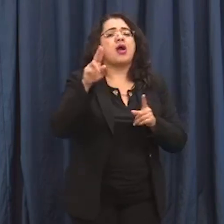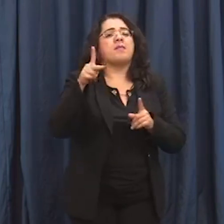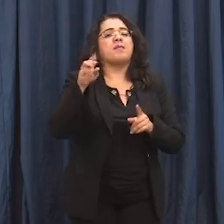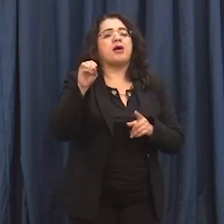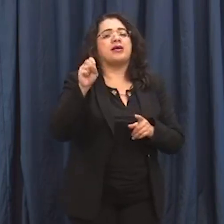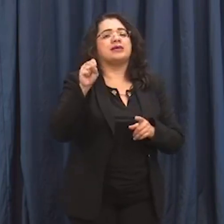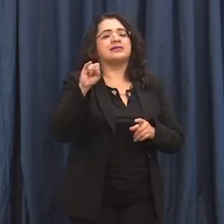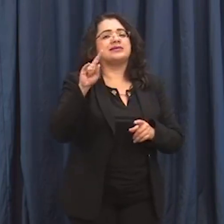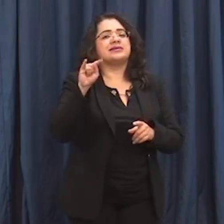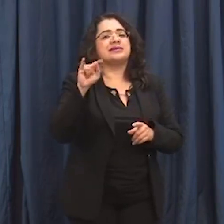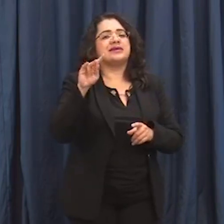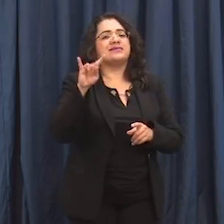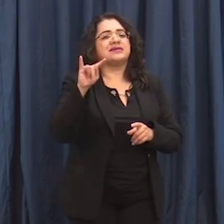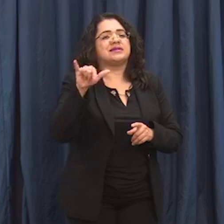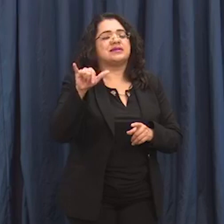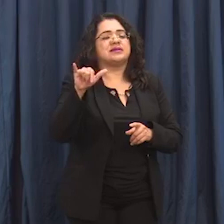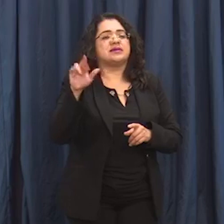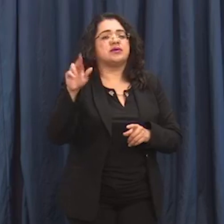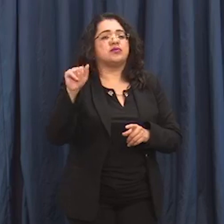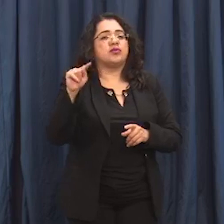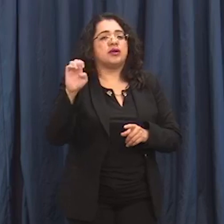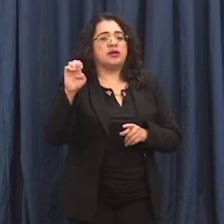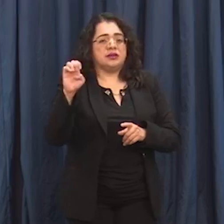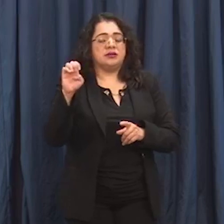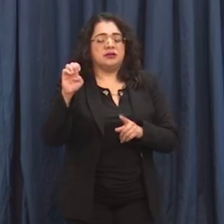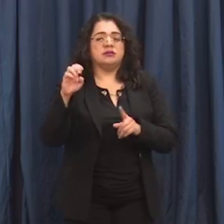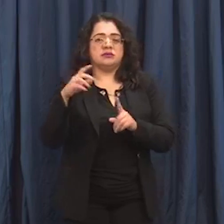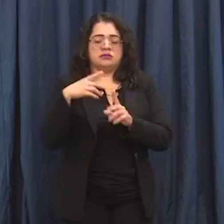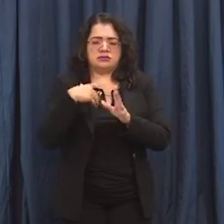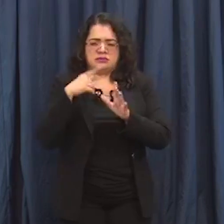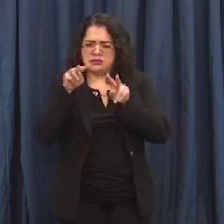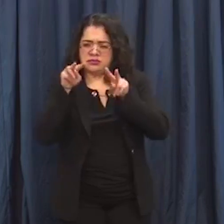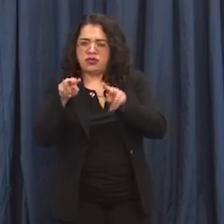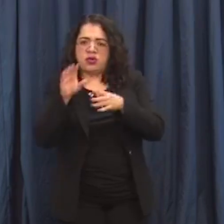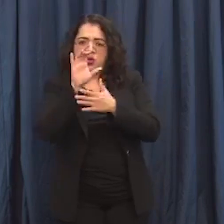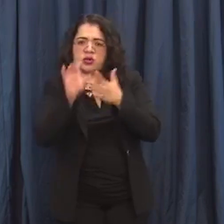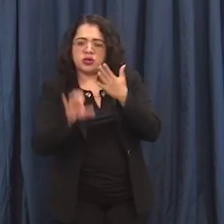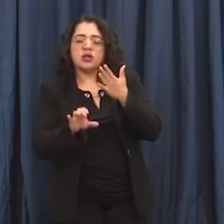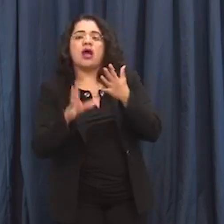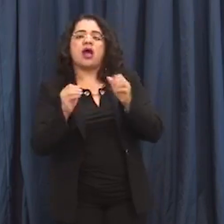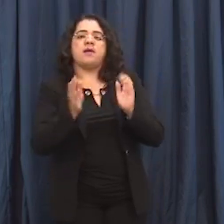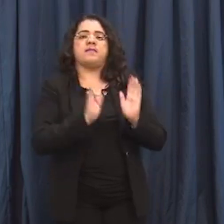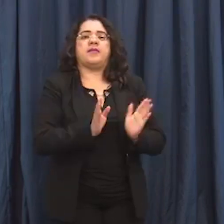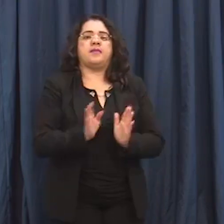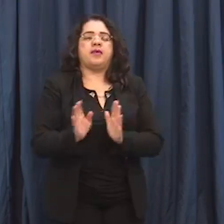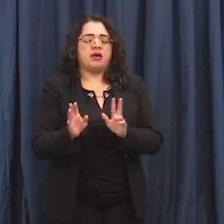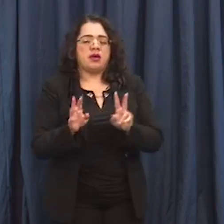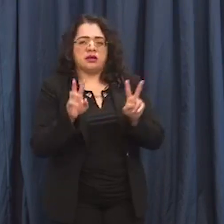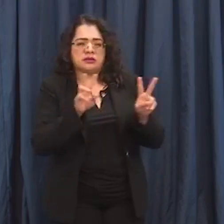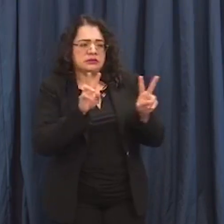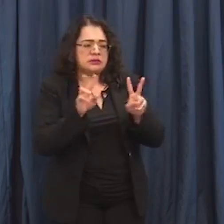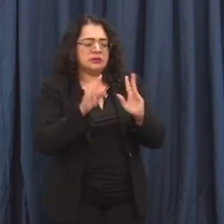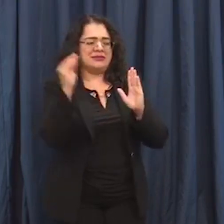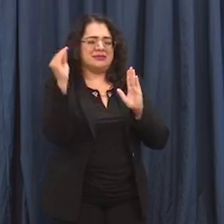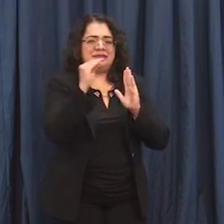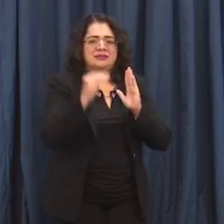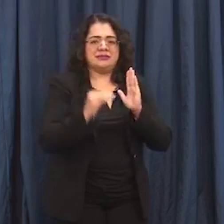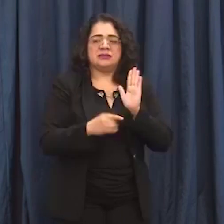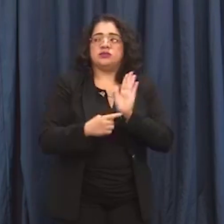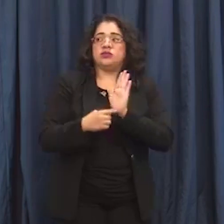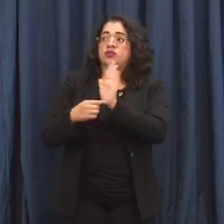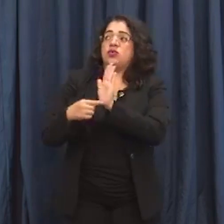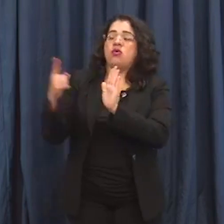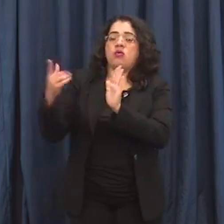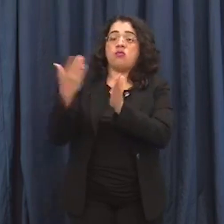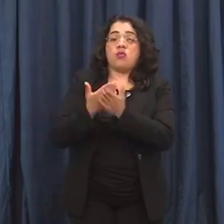Nosotros tenemos que llegar y seguir un criterio para la preparación para reabrir. En